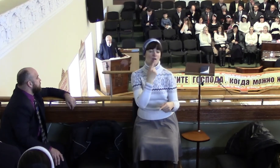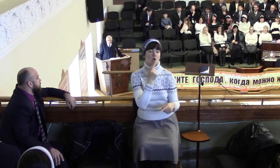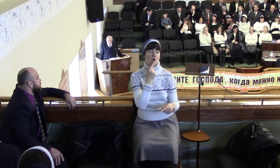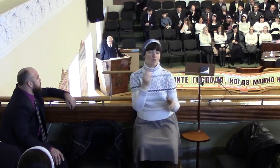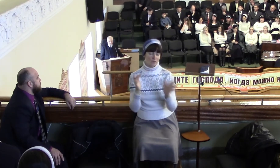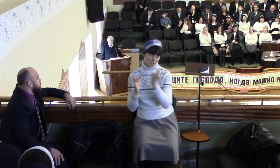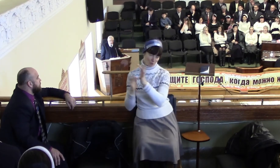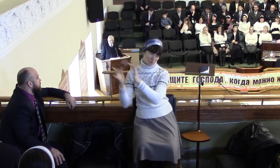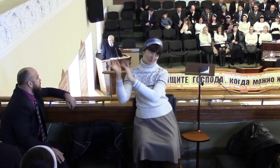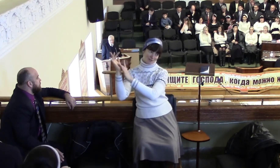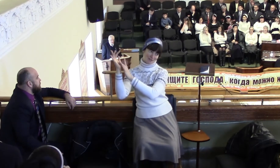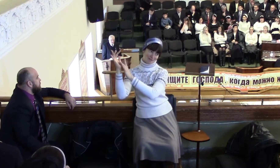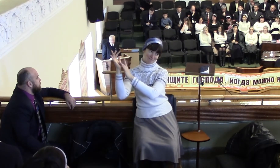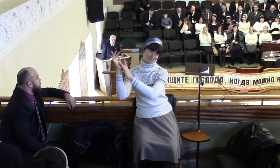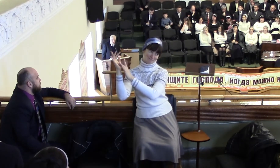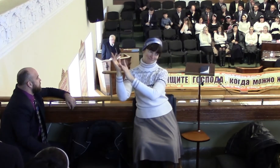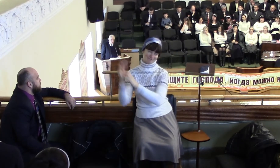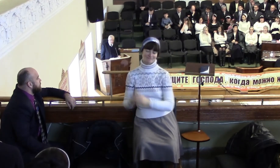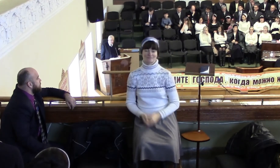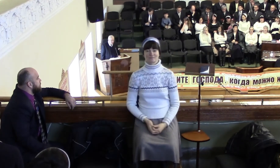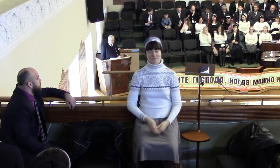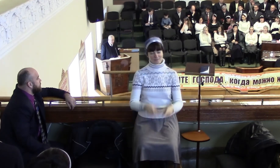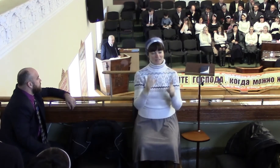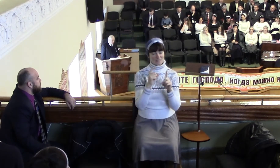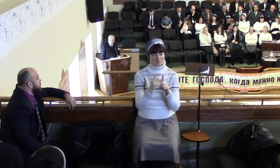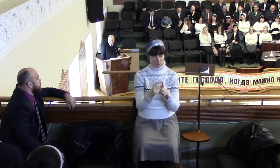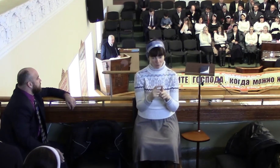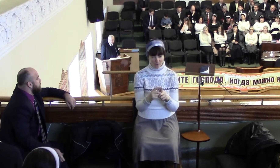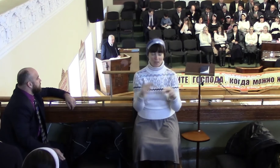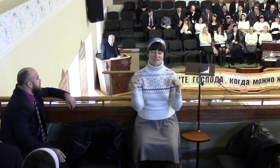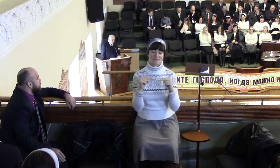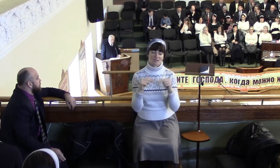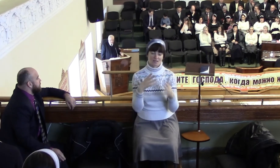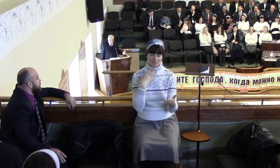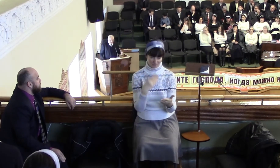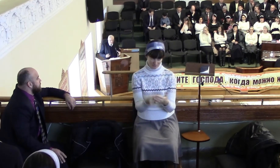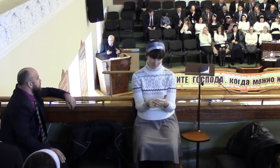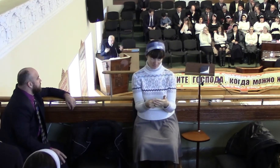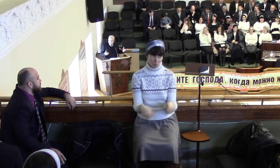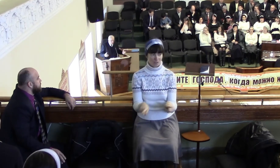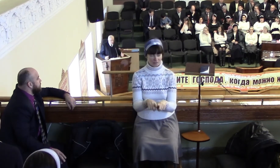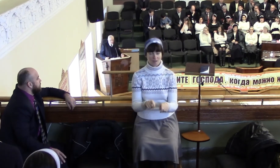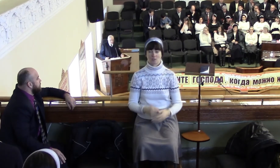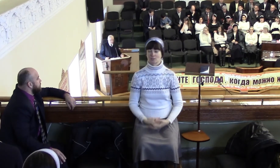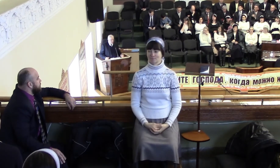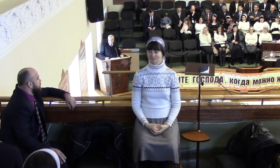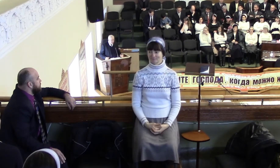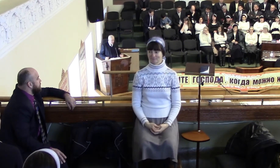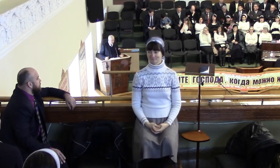победили его кровью Агнца и словом свидетельства своего. Ну, конечно, нужно